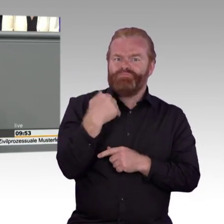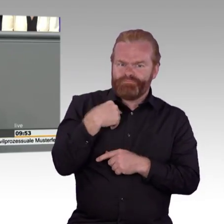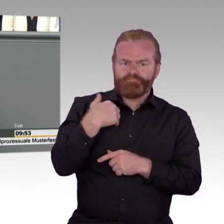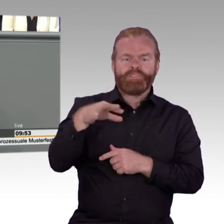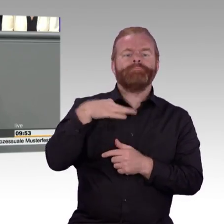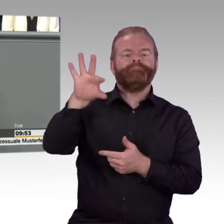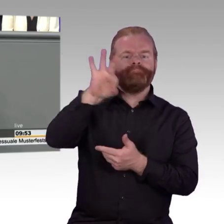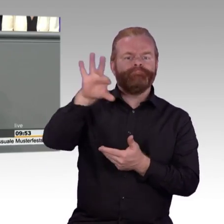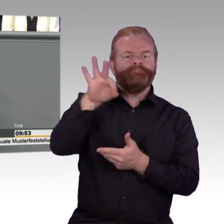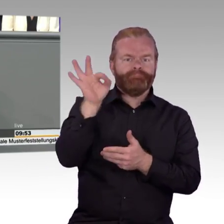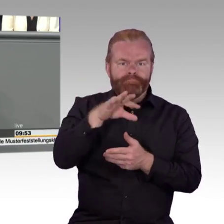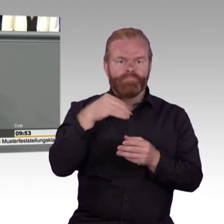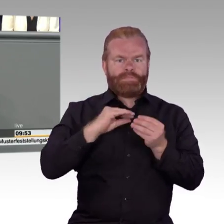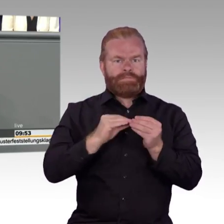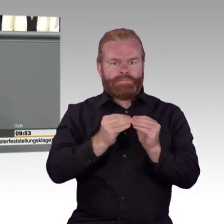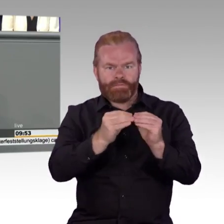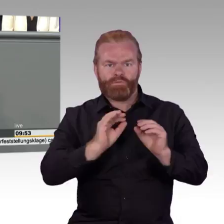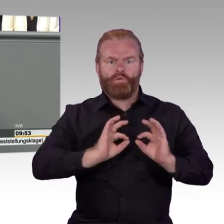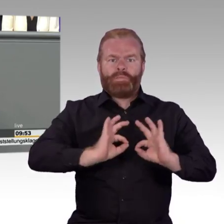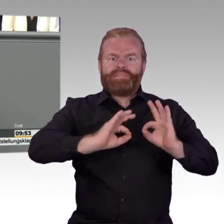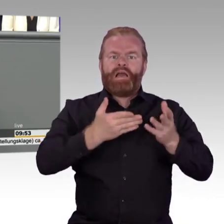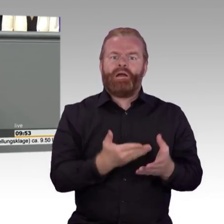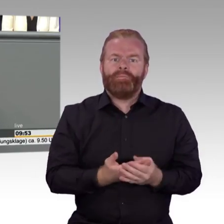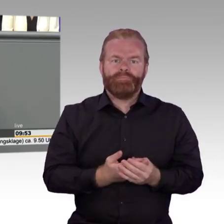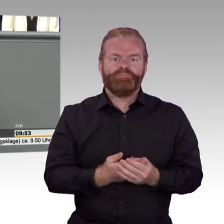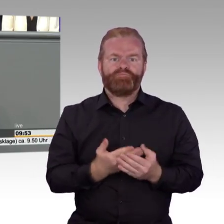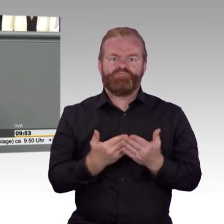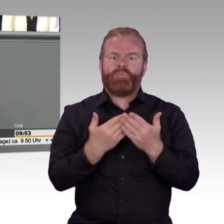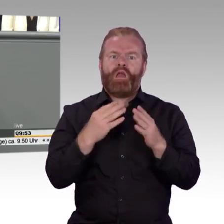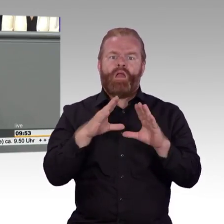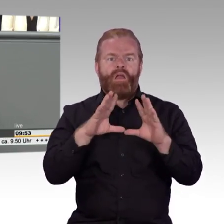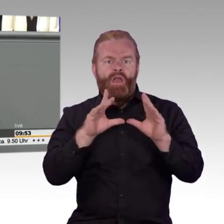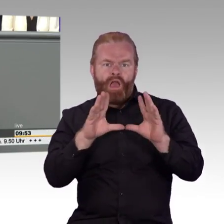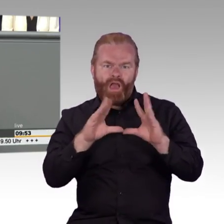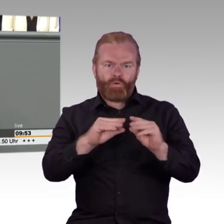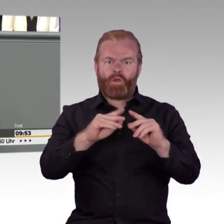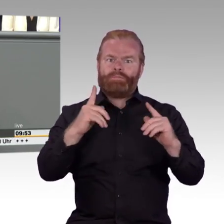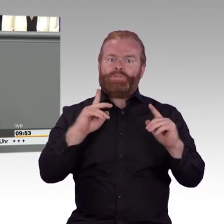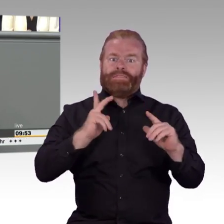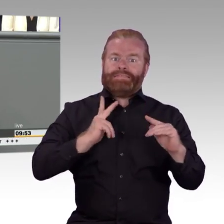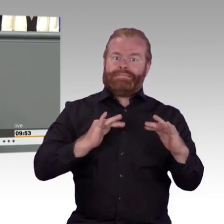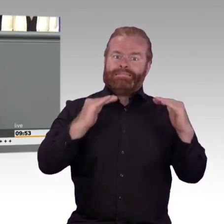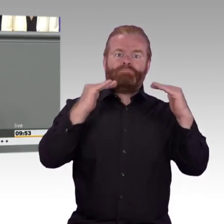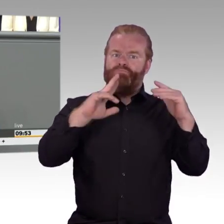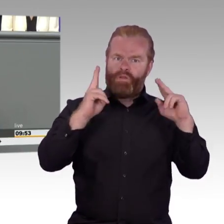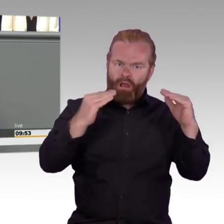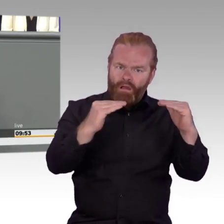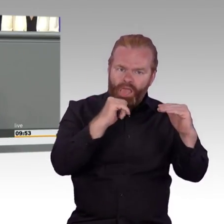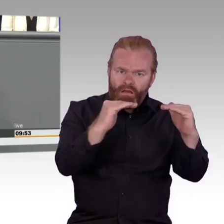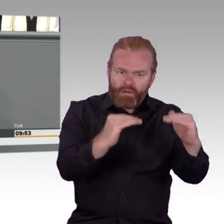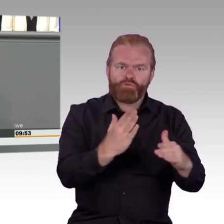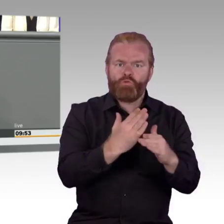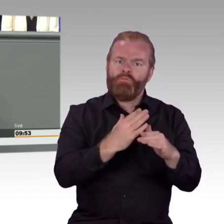schneller Klarheit. Auch erwarten wir von den klageberechtigten Verbänden eine gute innere Verfasstheit und